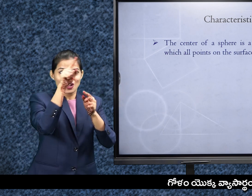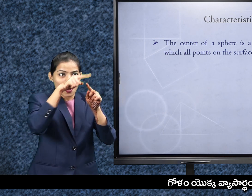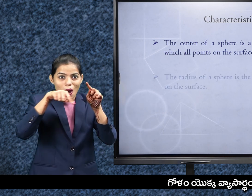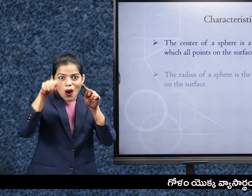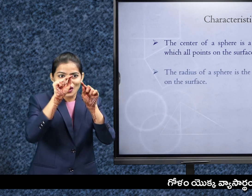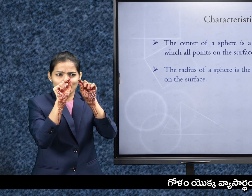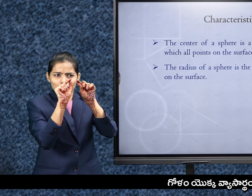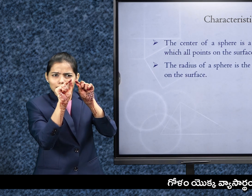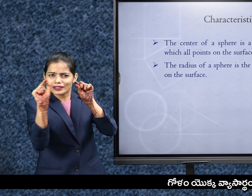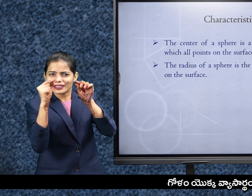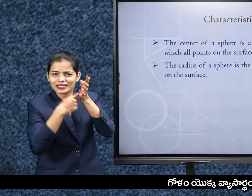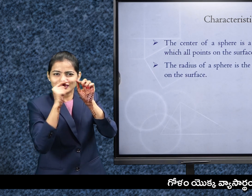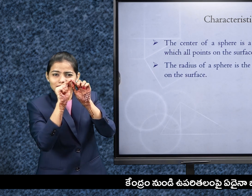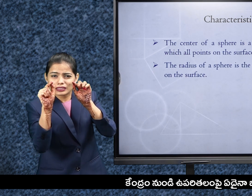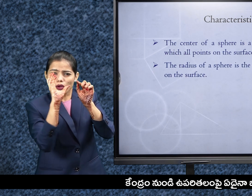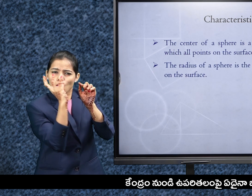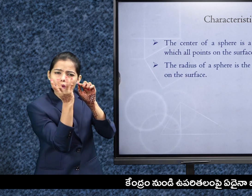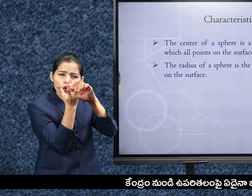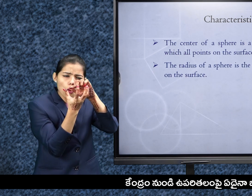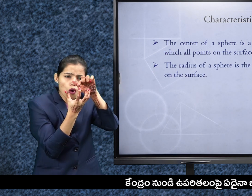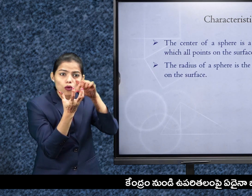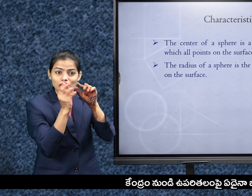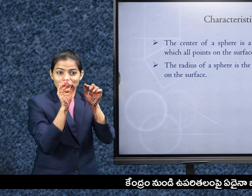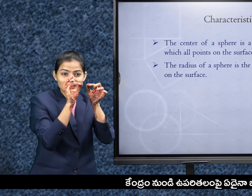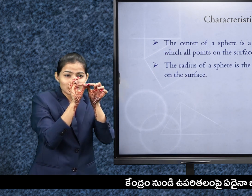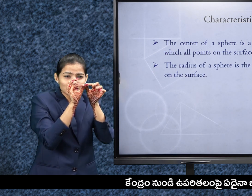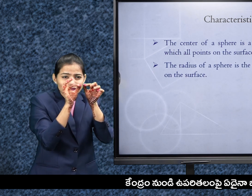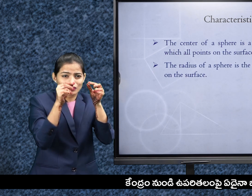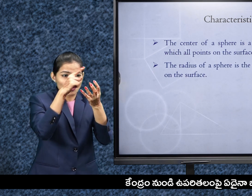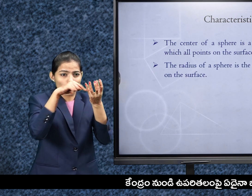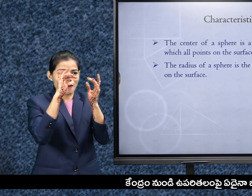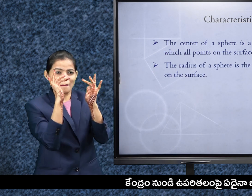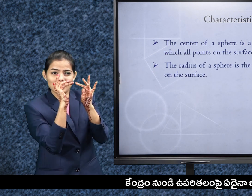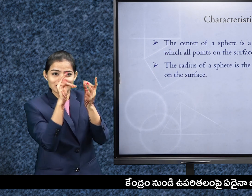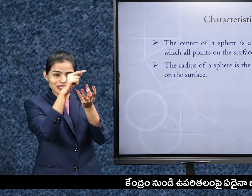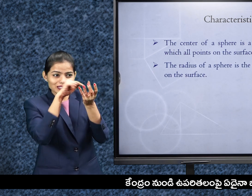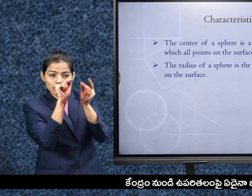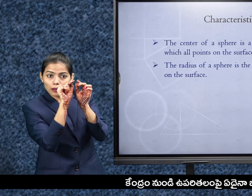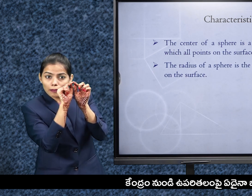గోళం యొక్క వ్యాసార్థం అనేది కేంద్రం నుండి ఉపరితలంపై ఏదైనా బిందువుకు దూరం.